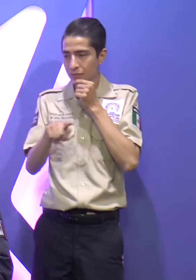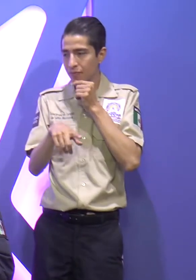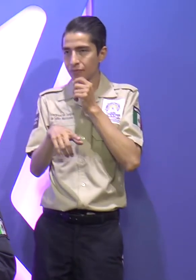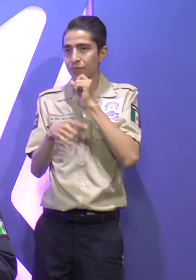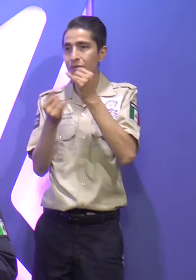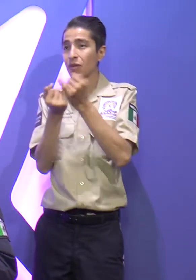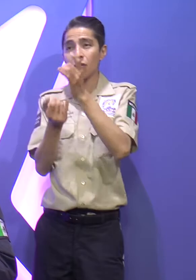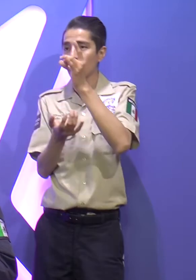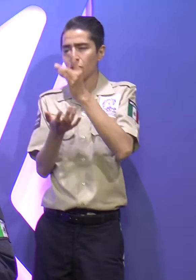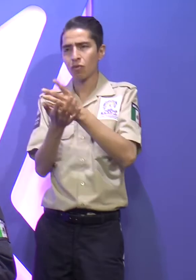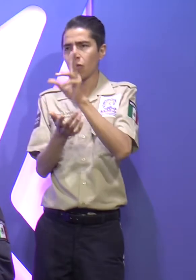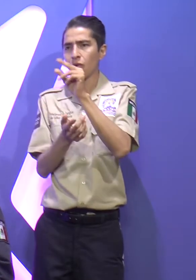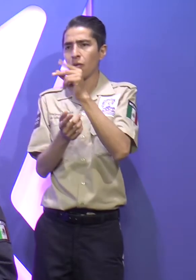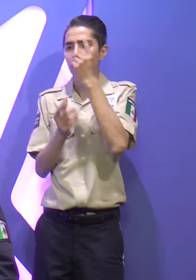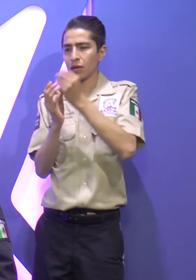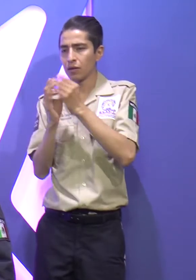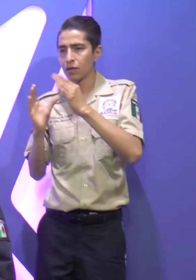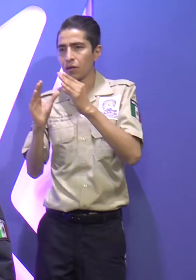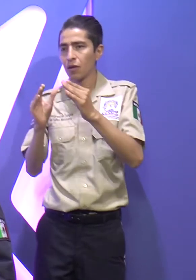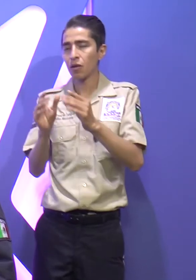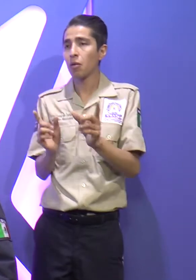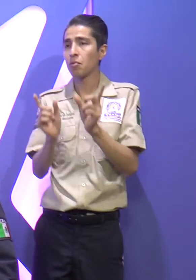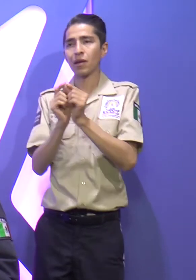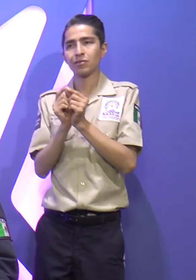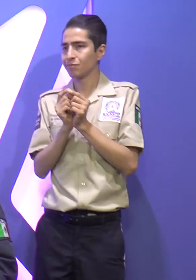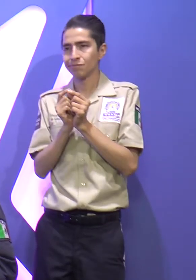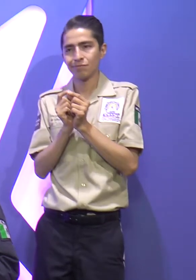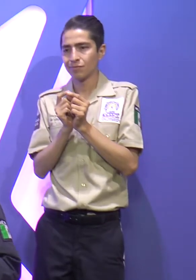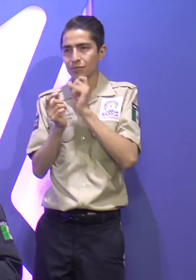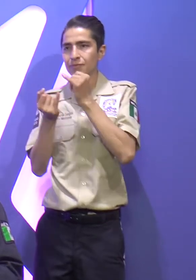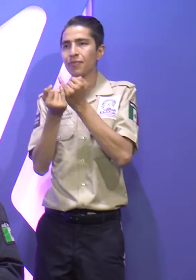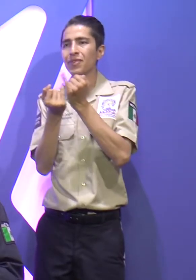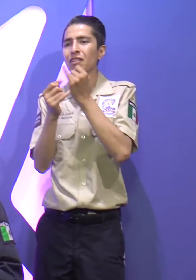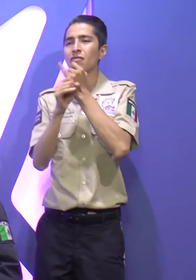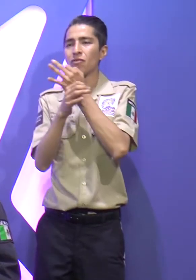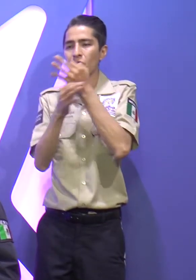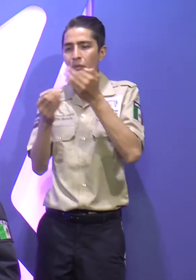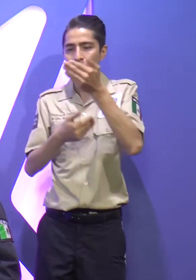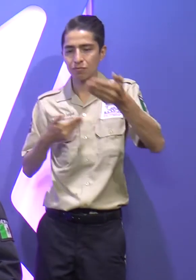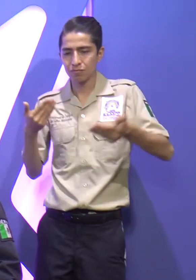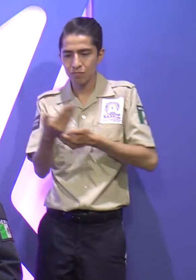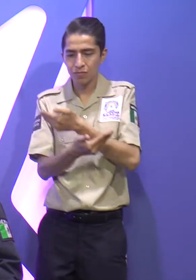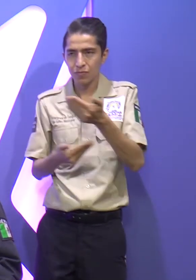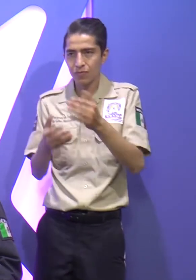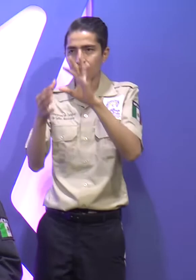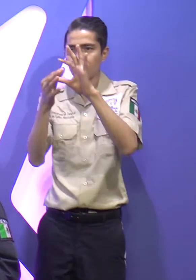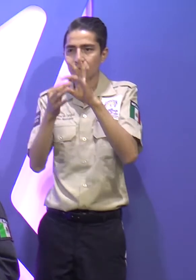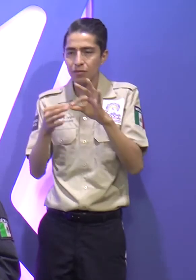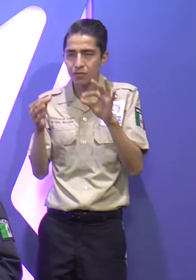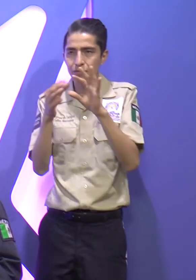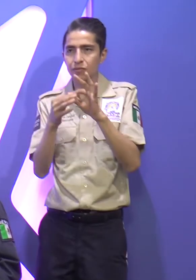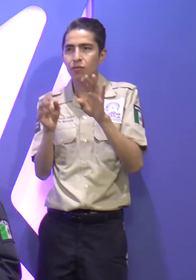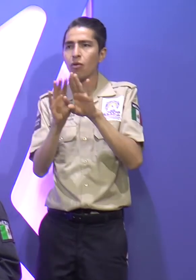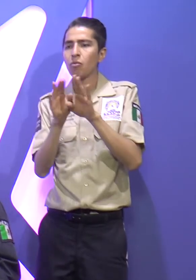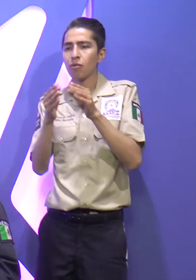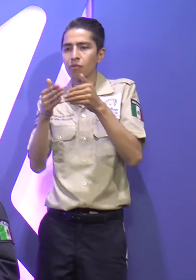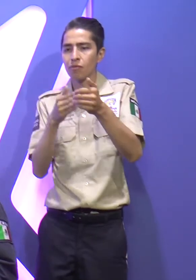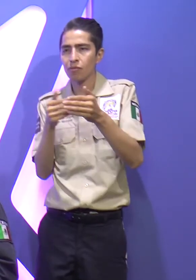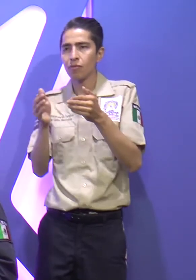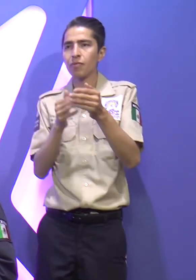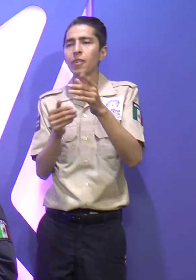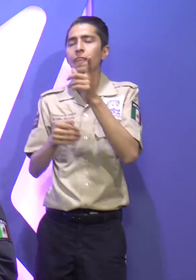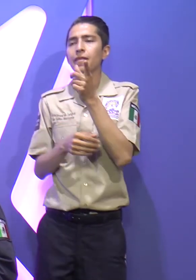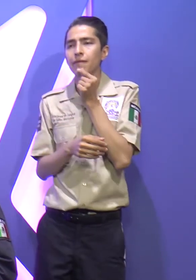no solamente es la capacitación, porque también hay el intercambio de información, ¿sí?, la explicación de modelos